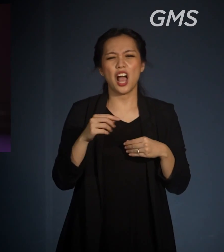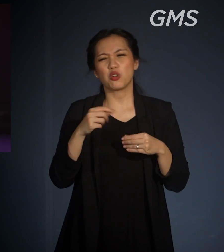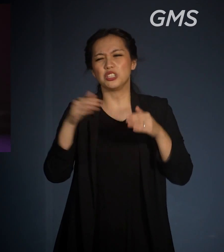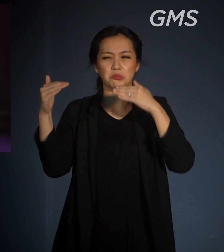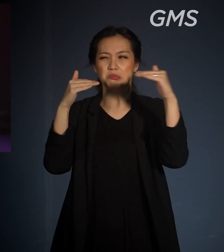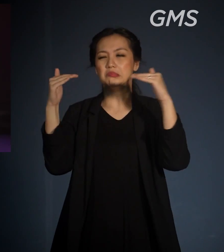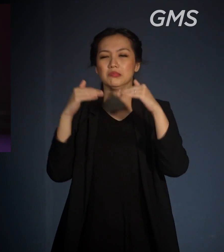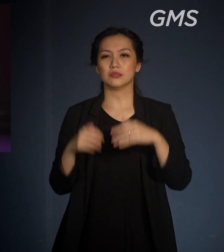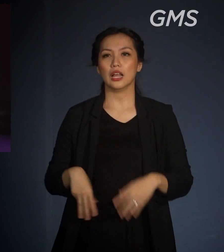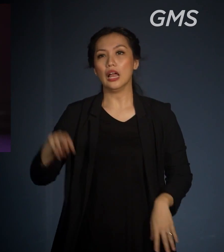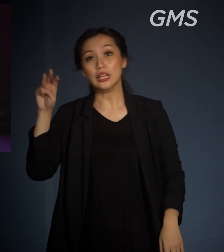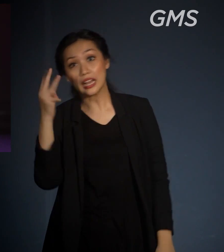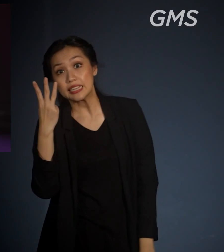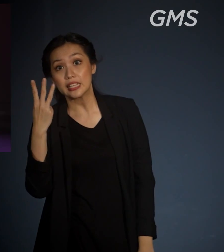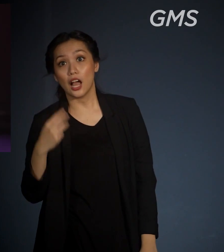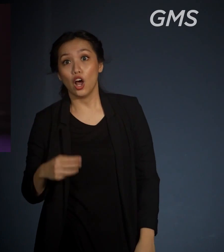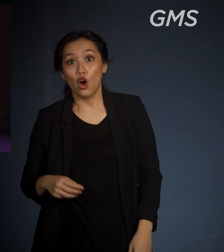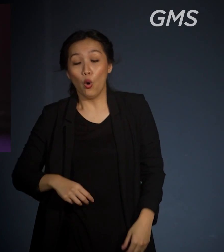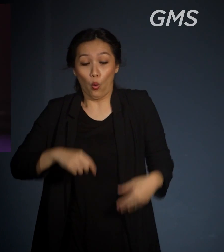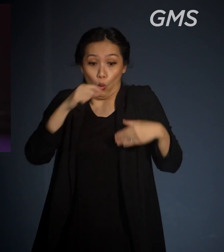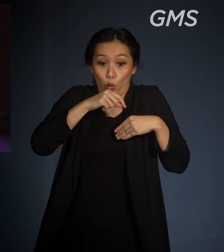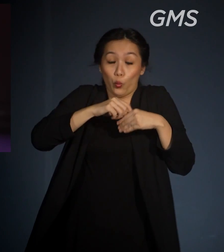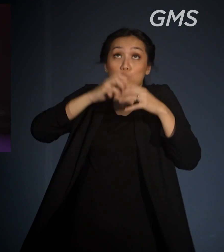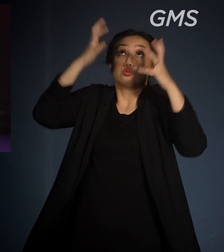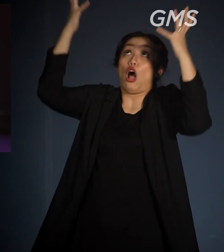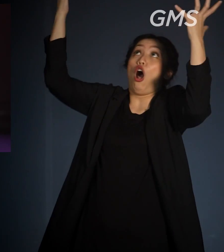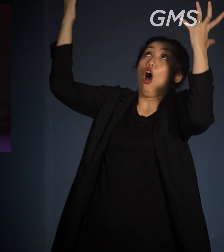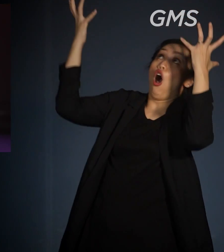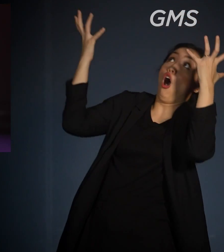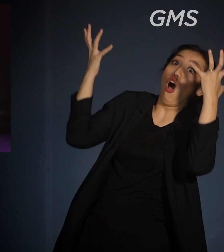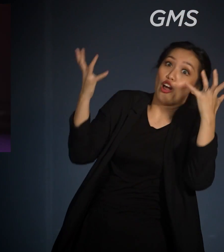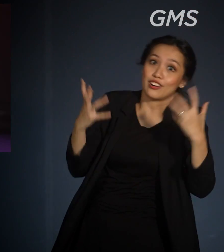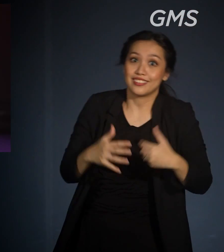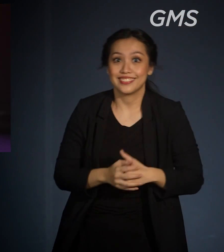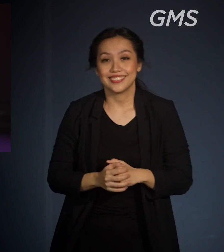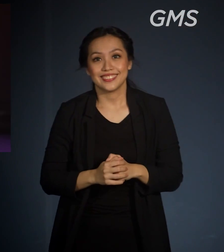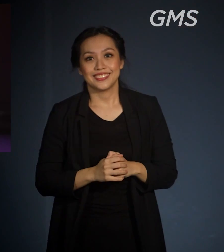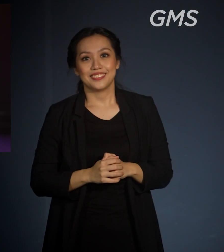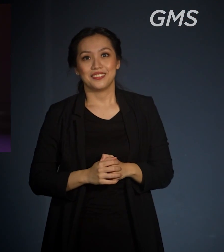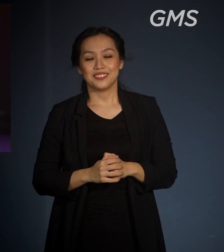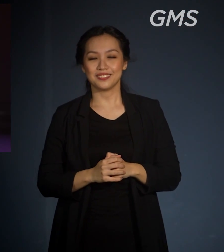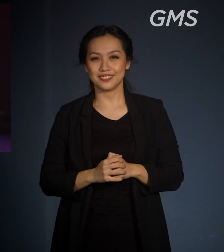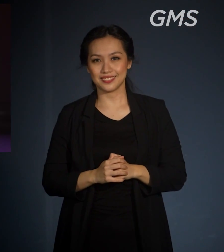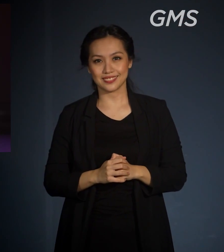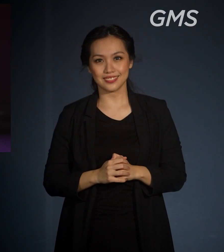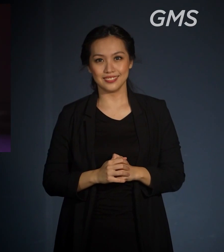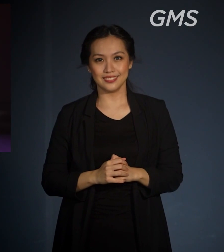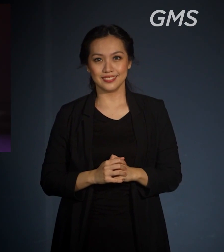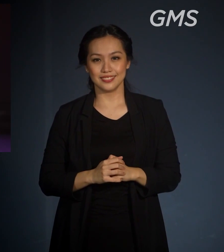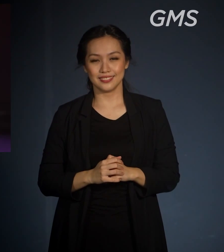yang ketiga, usaha yang ketiga itu untung besar, omsetnya itu bisa berkali-kali lipat.